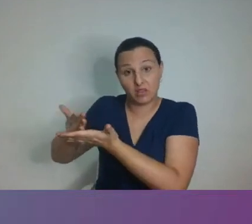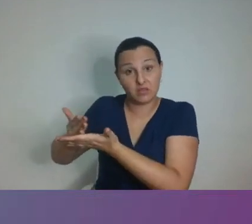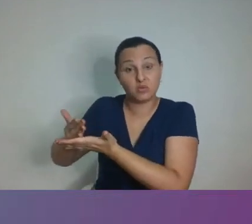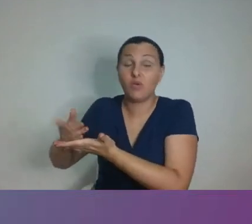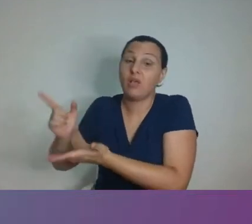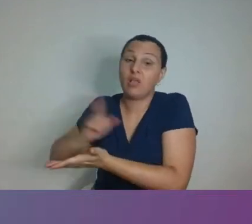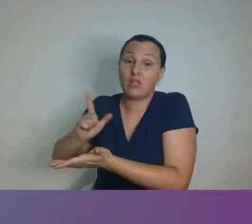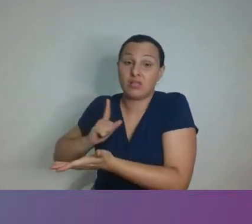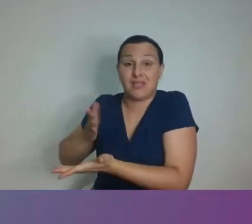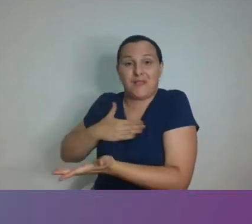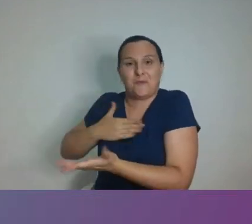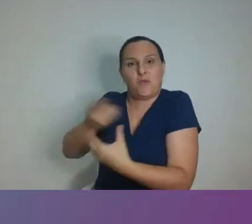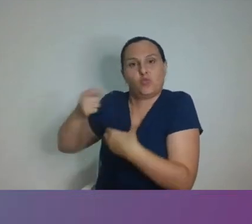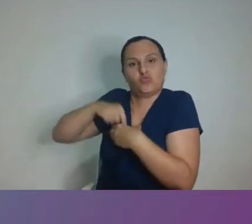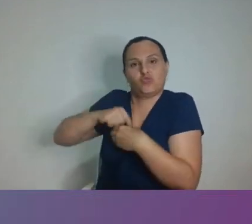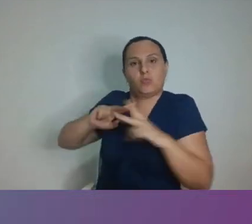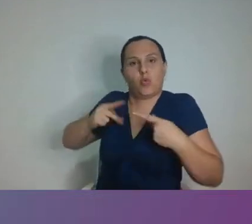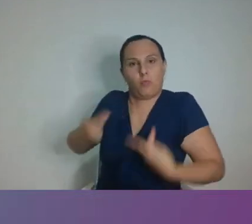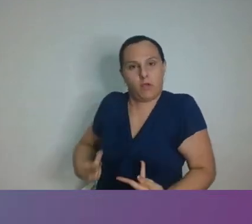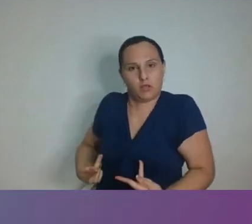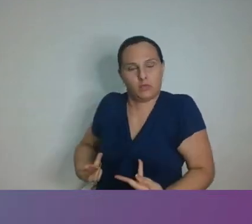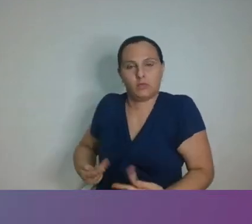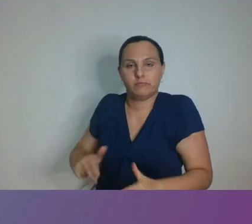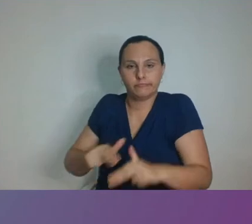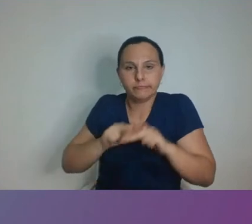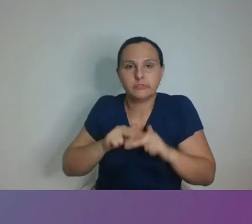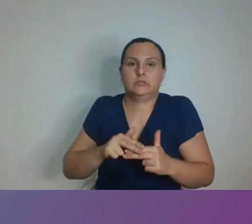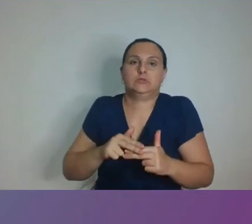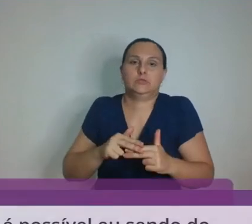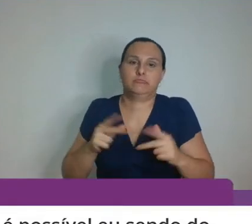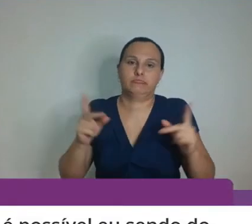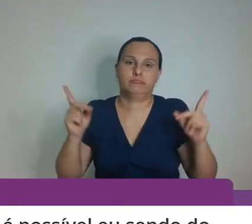Então, neutralidade não tem como, tá?